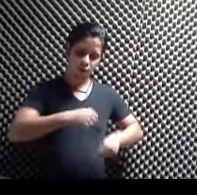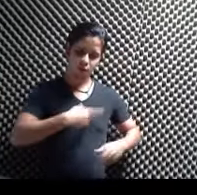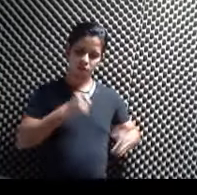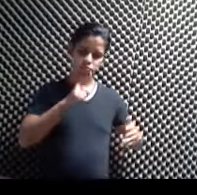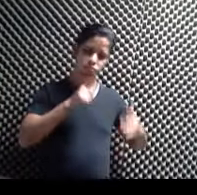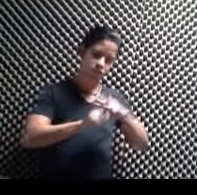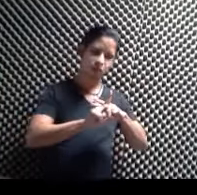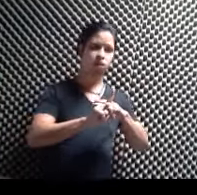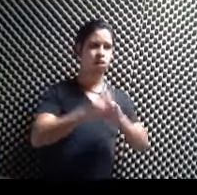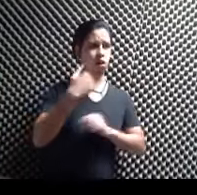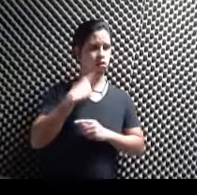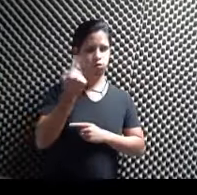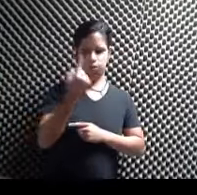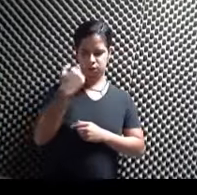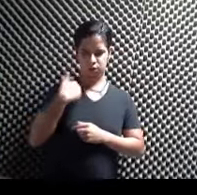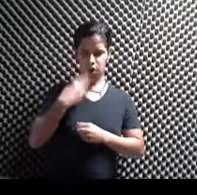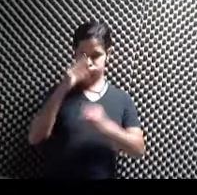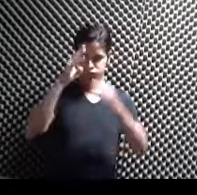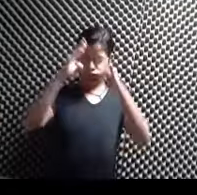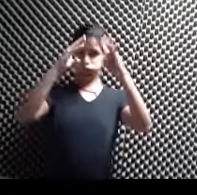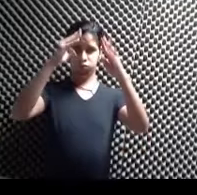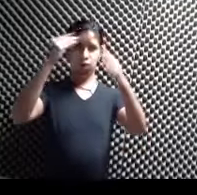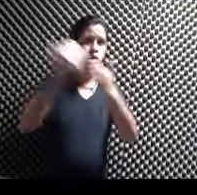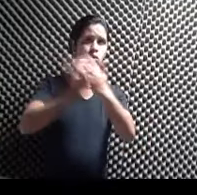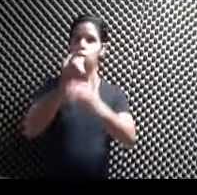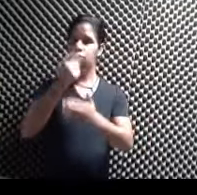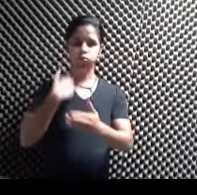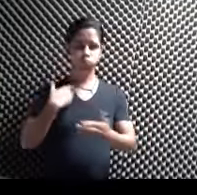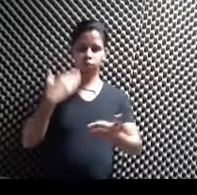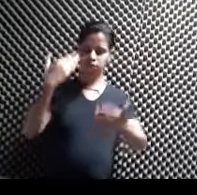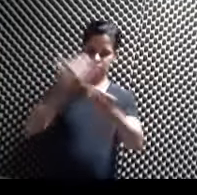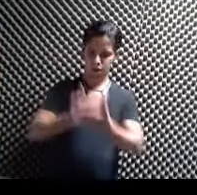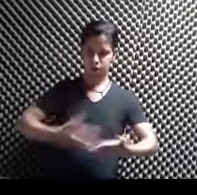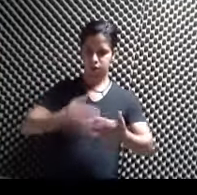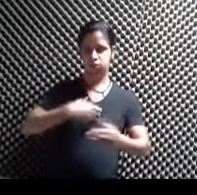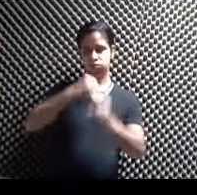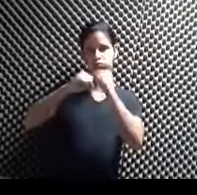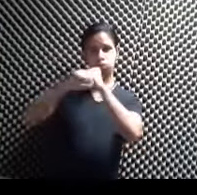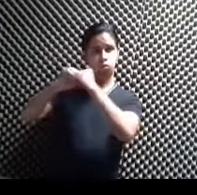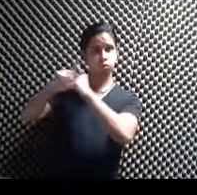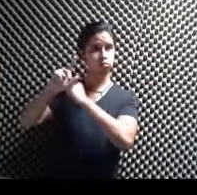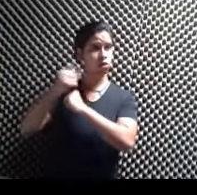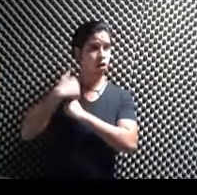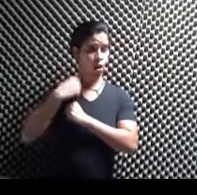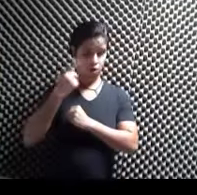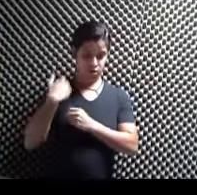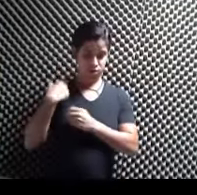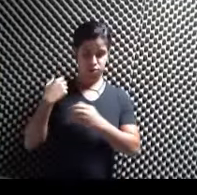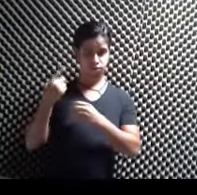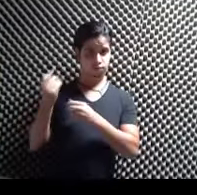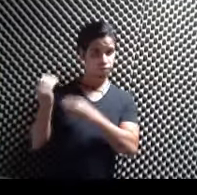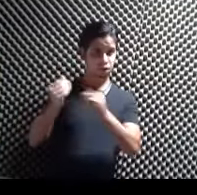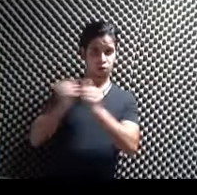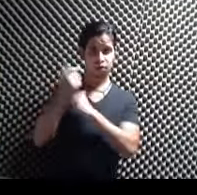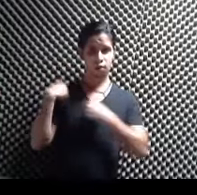tengas un invento nuevo, arranca para acá sin mochila, que nosotros te la buscamos cómo llenarla. Ah, pues está bien. Bueno, traes la mochila vacía. Vacía para llenarla.